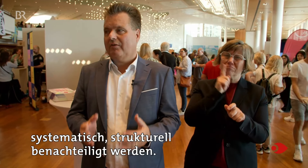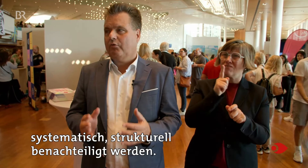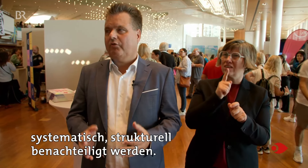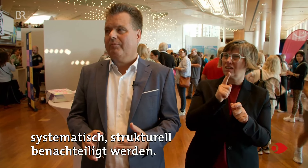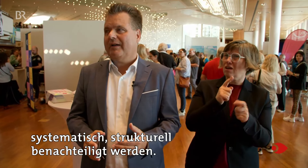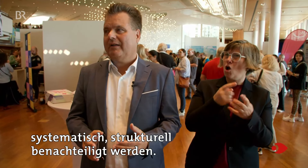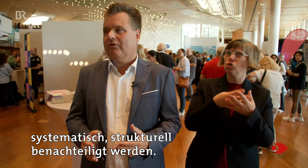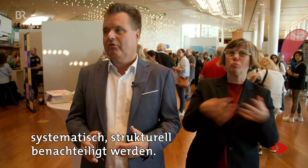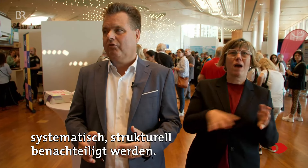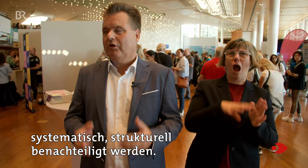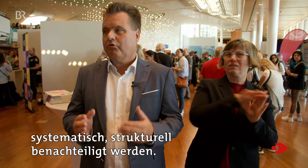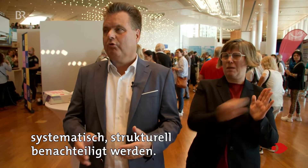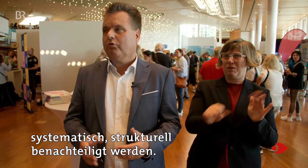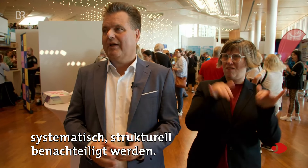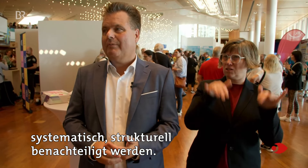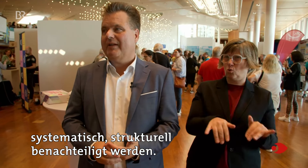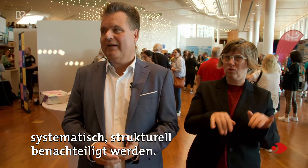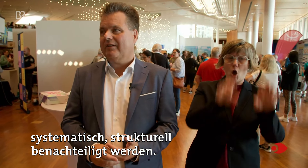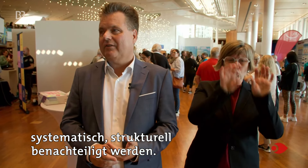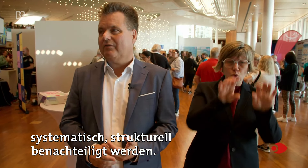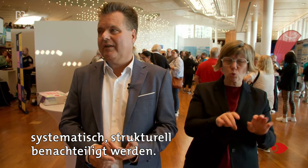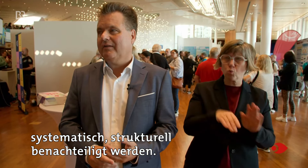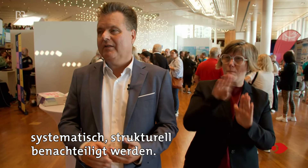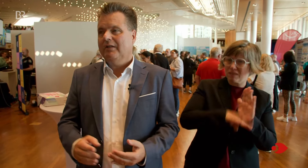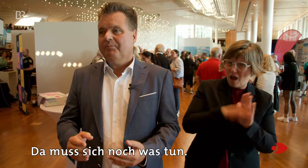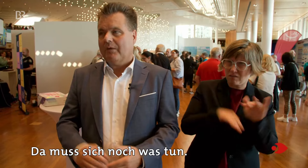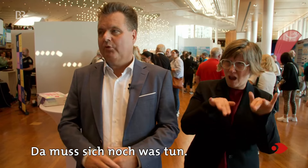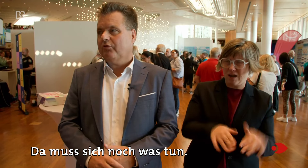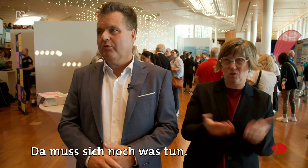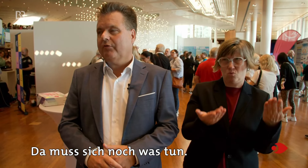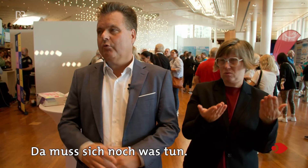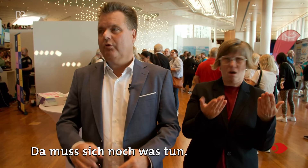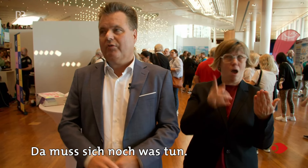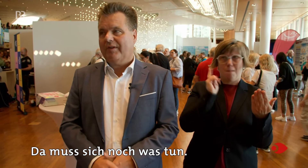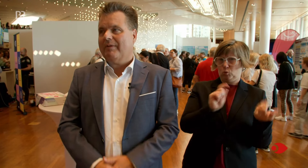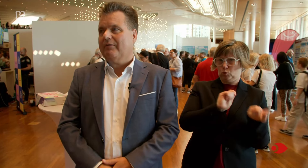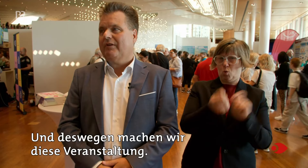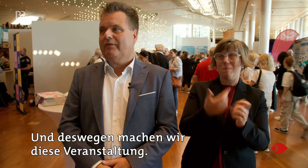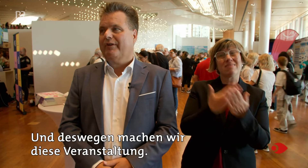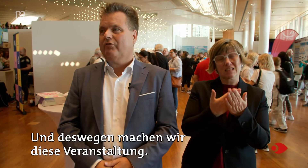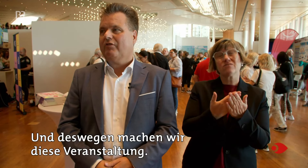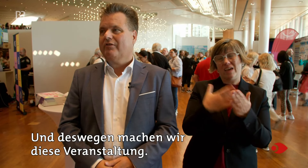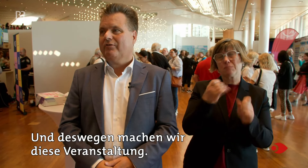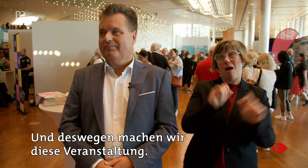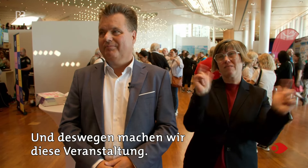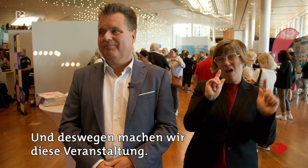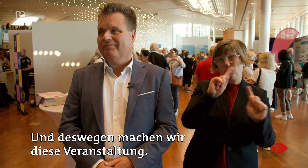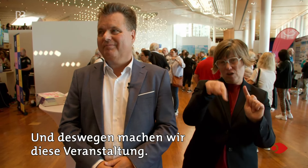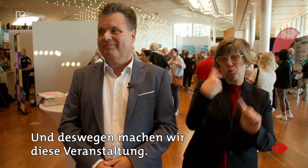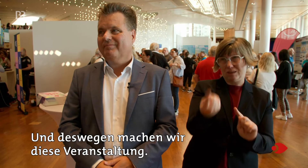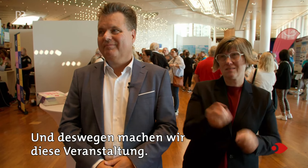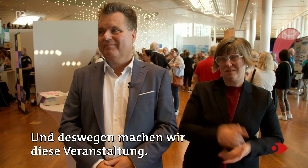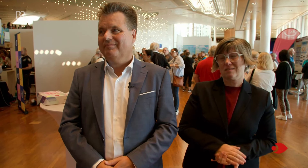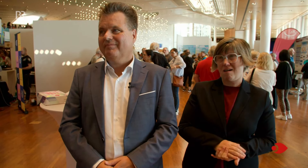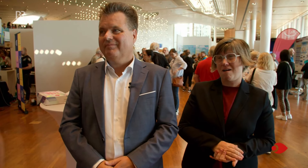sind, systematisch, strukturell benachteiligt werden. Da muss ich noch was tun und deswegen machen wir diese Veranstaltung.